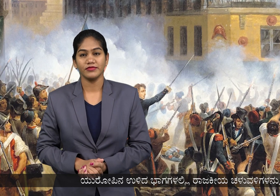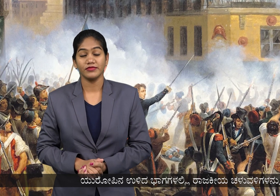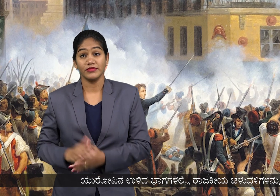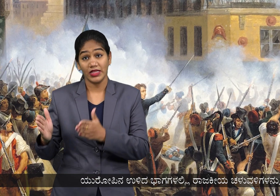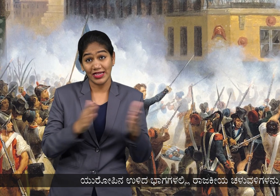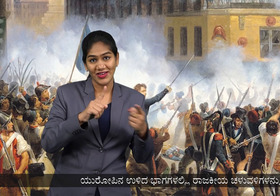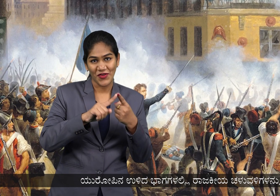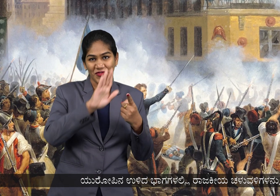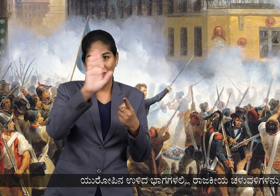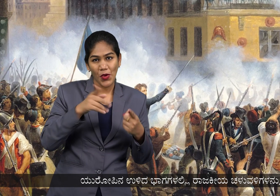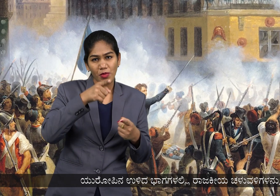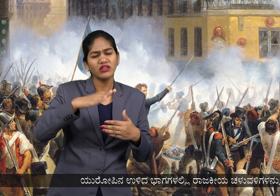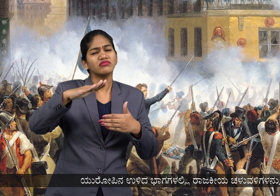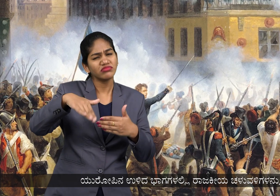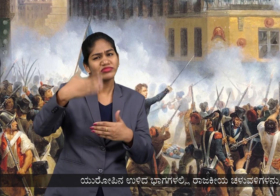ನಡೆಸಿತು.